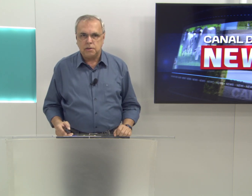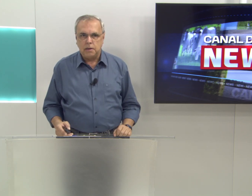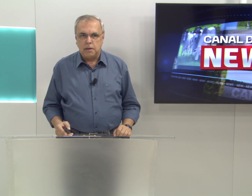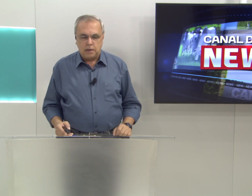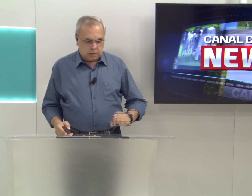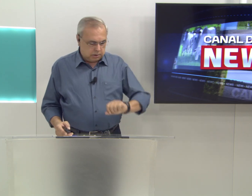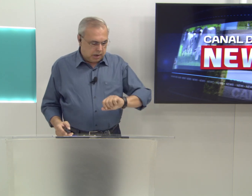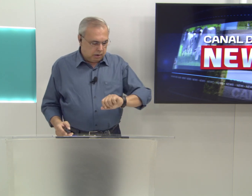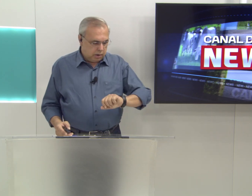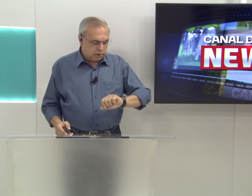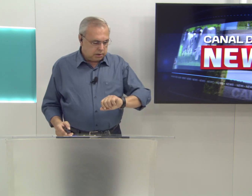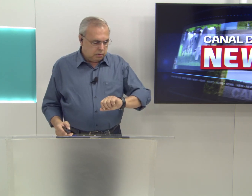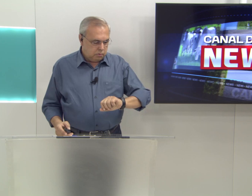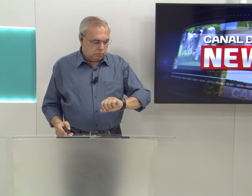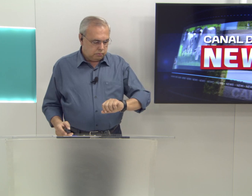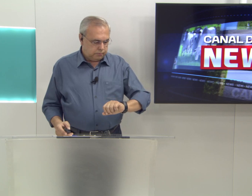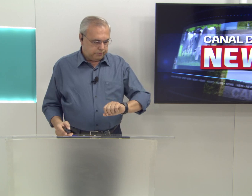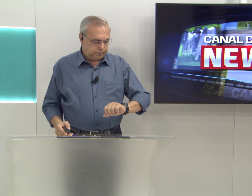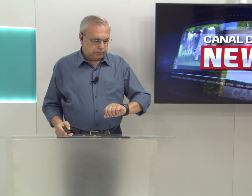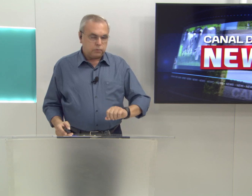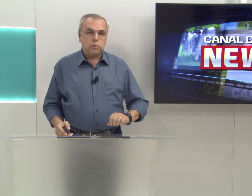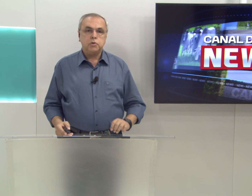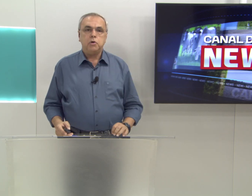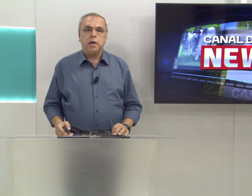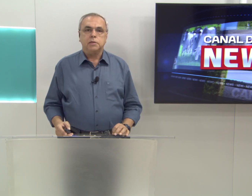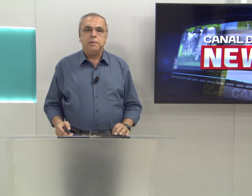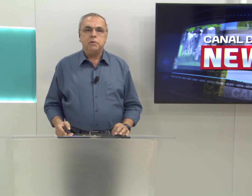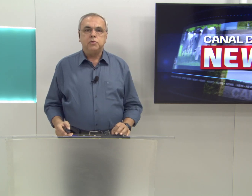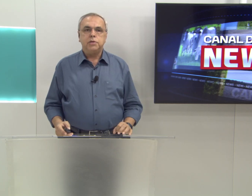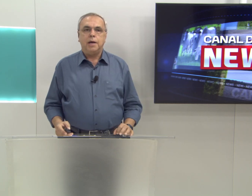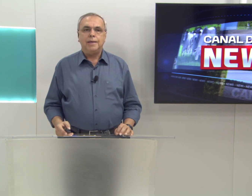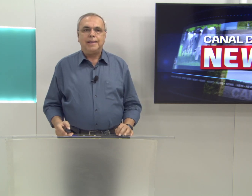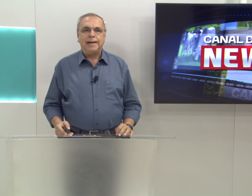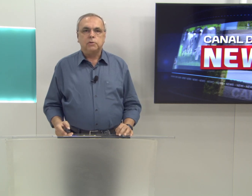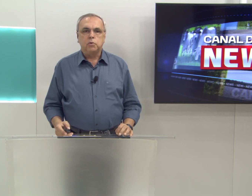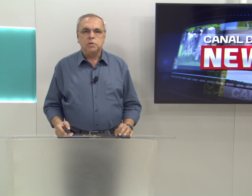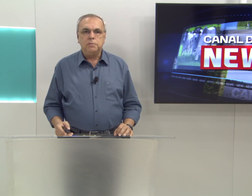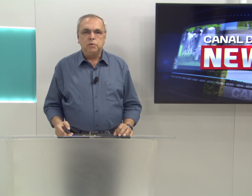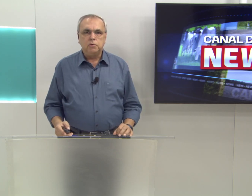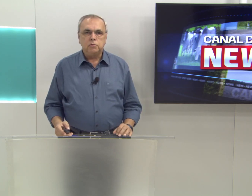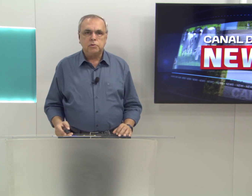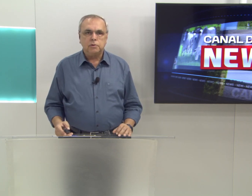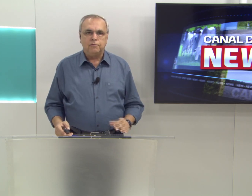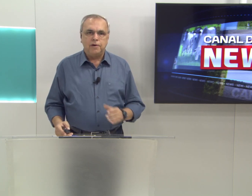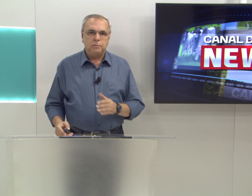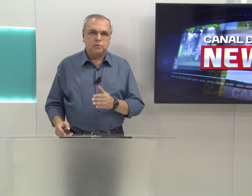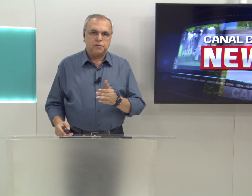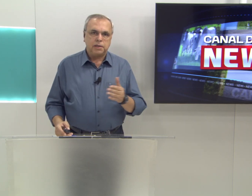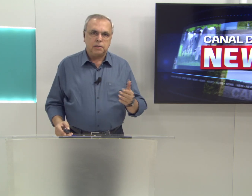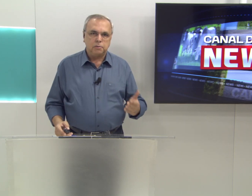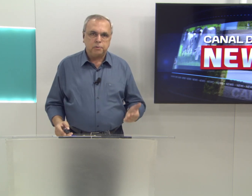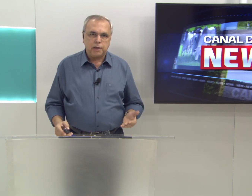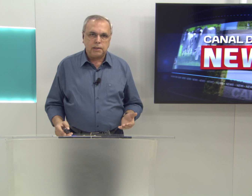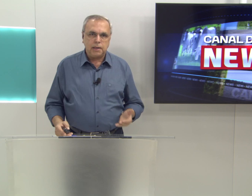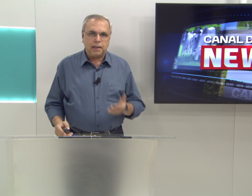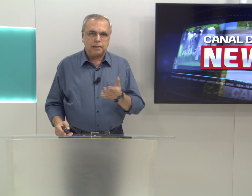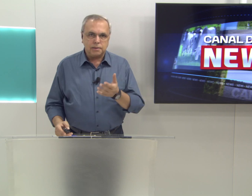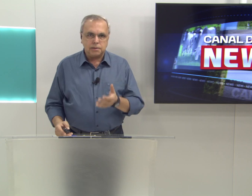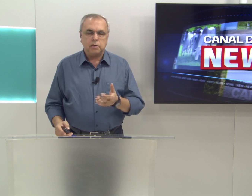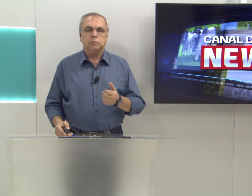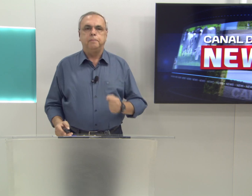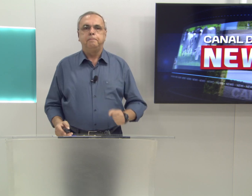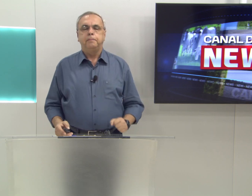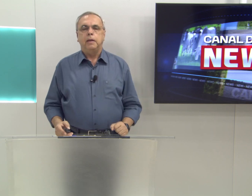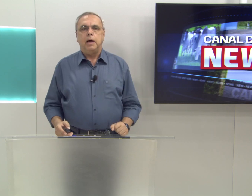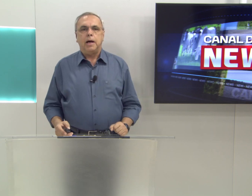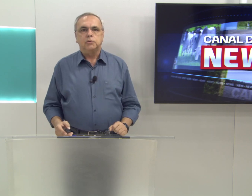fertilizantes. Agora são 12 horas, meio-dia e 14 minutos. Vamos ficando por aqui,